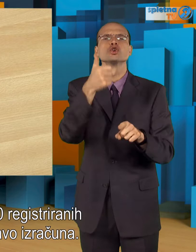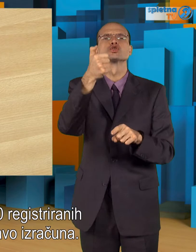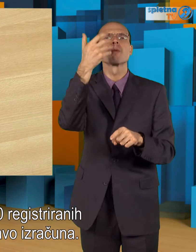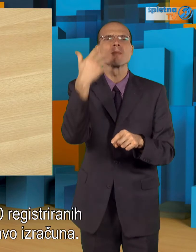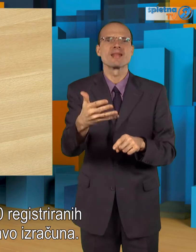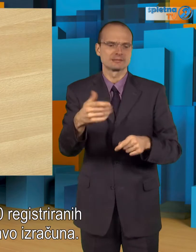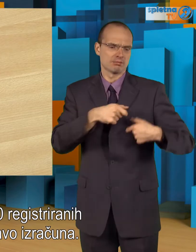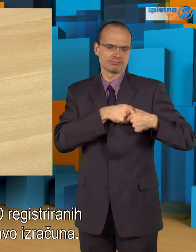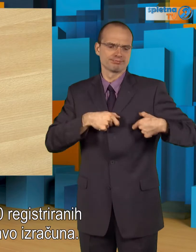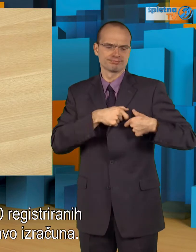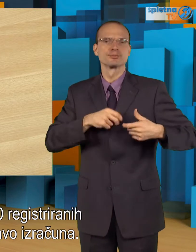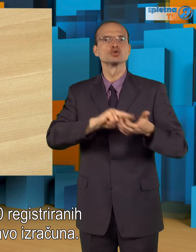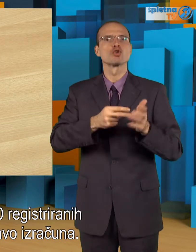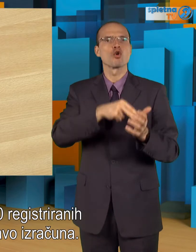strokovnjakov za izdelavo izračuna.